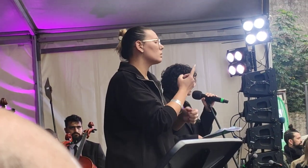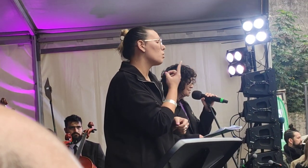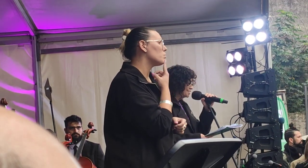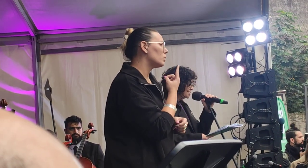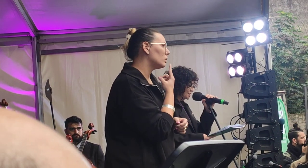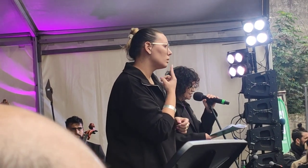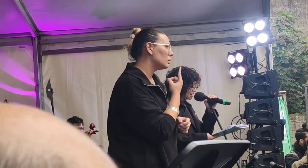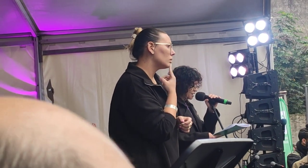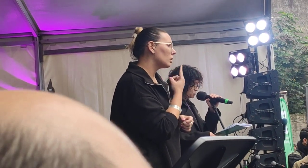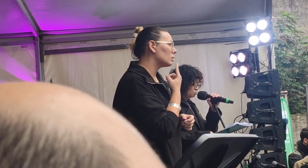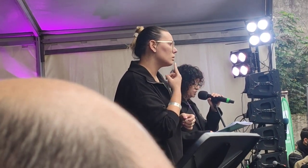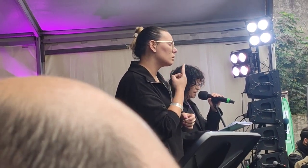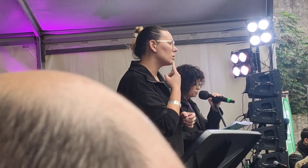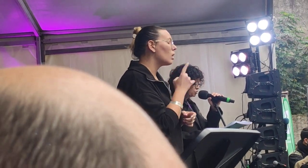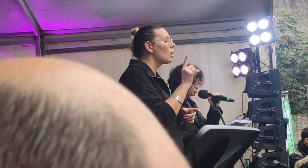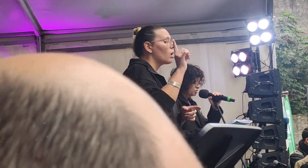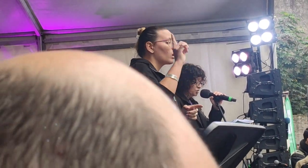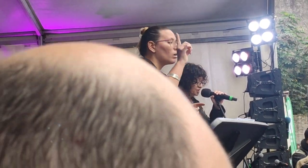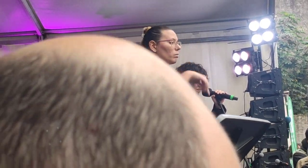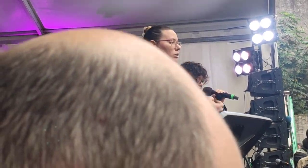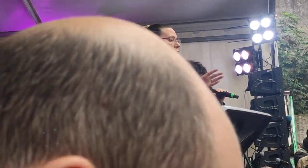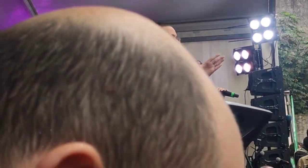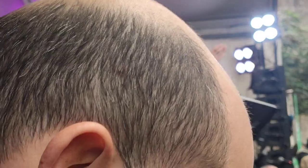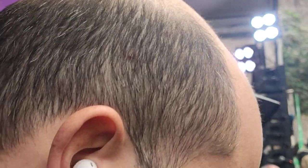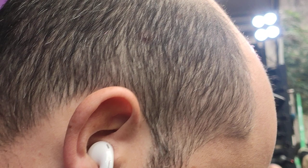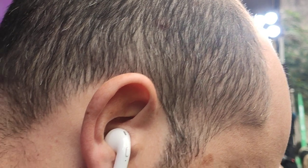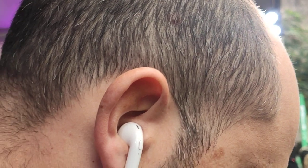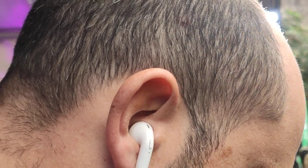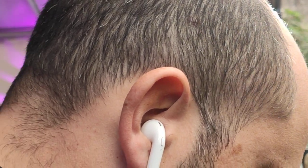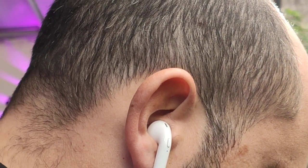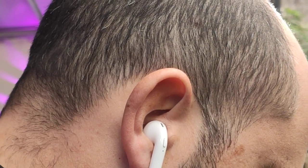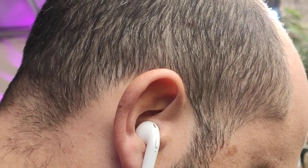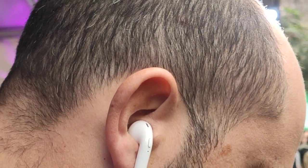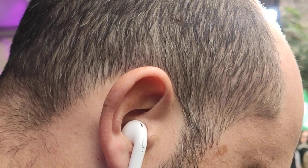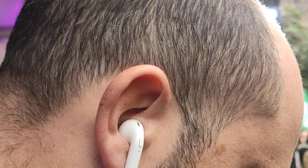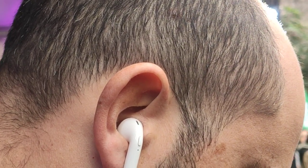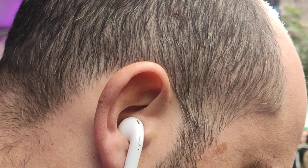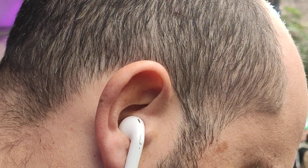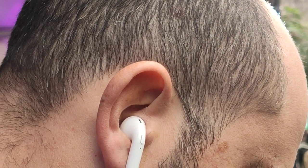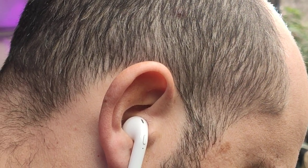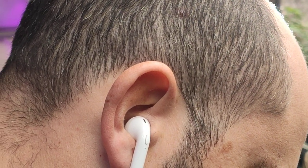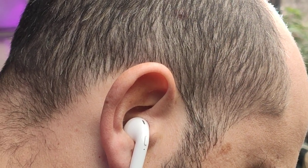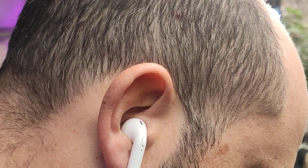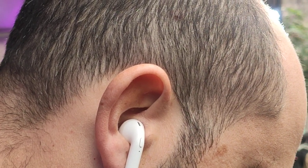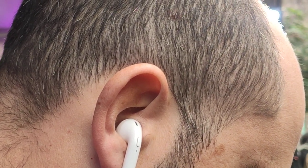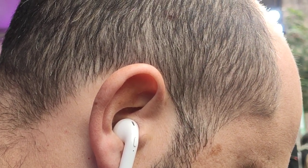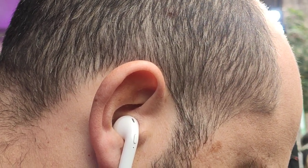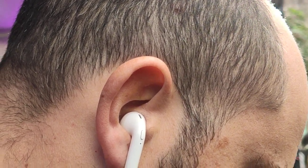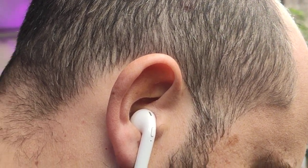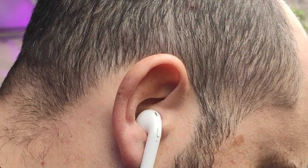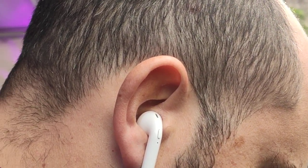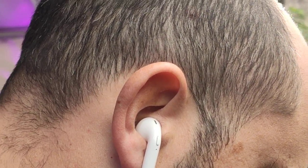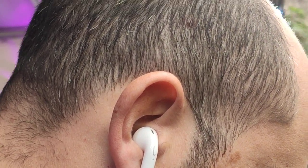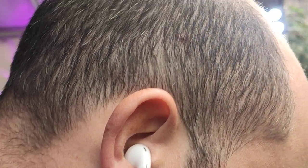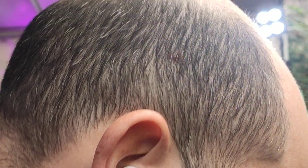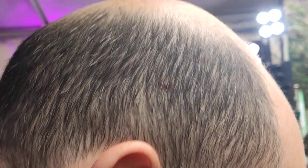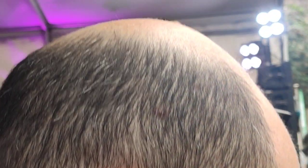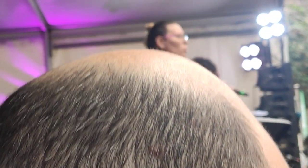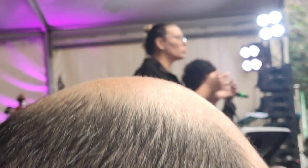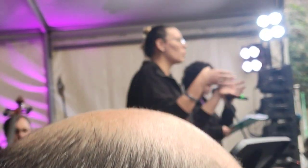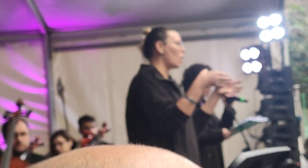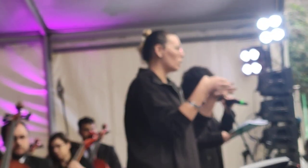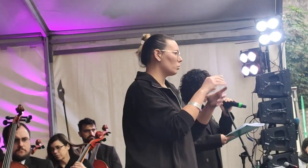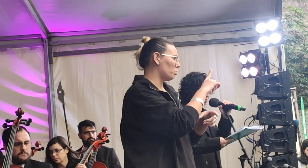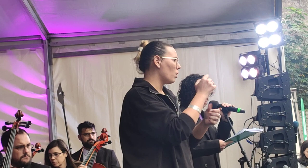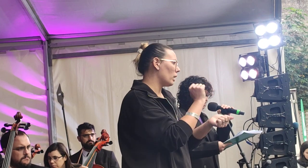políticas, resultado de un concurso convocado por la Intendencia de Montevideo junto al colectivo